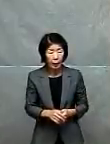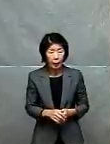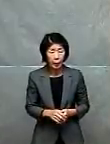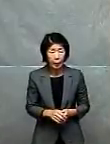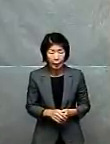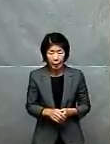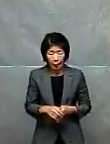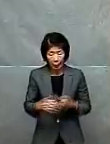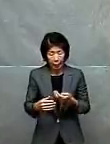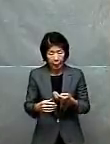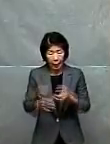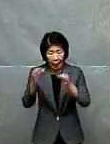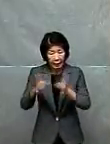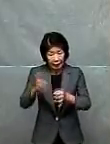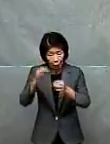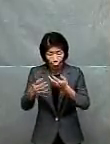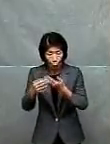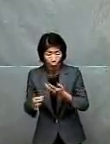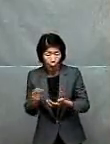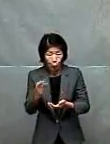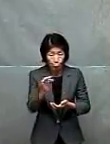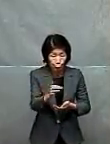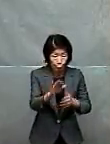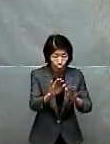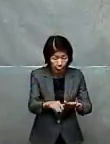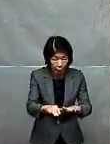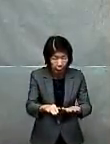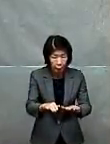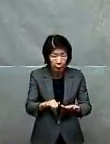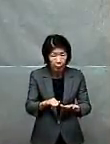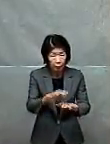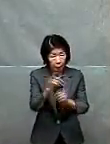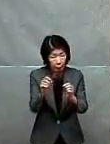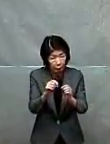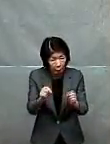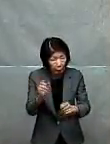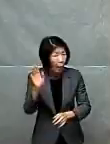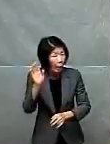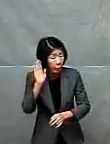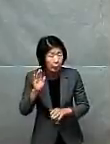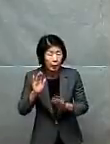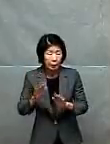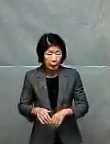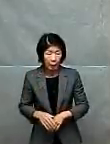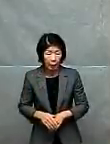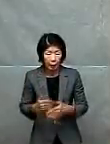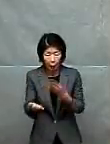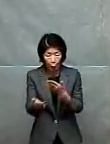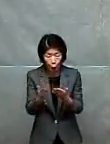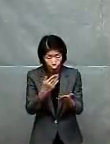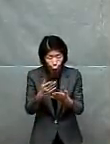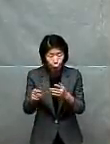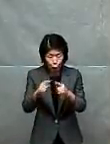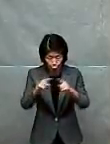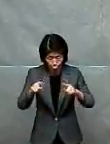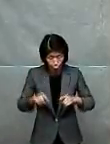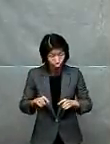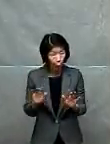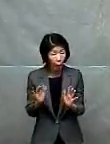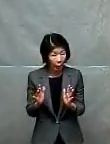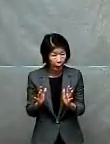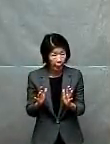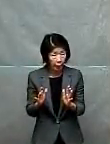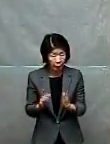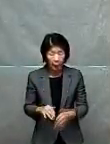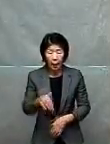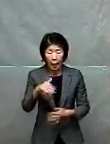こう振り込んだということを聞いております。ネットバンキングですから、あの領収書も残らないそうなんですね。